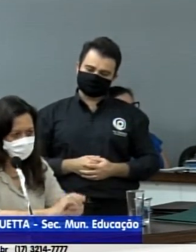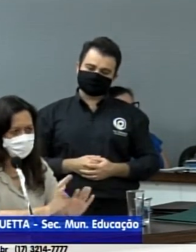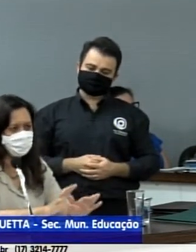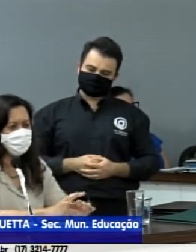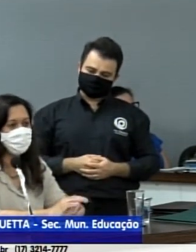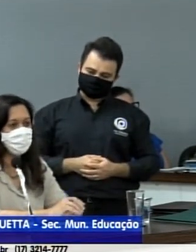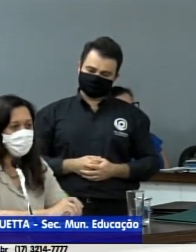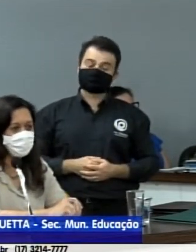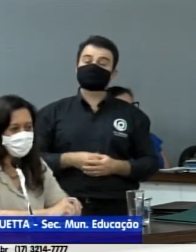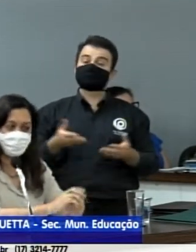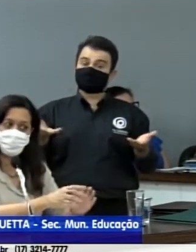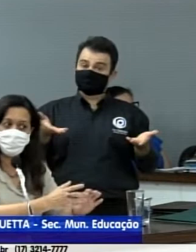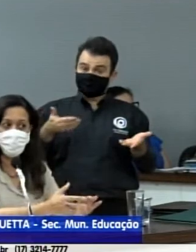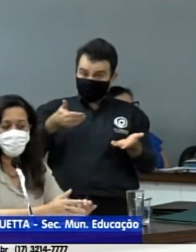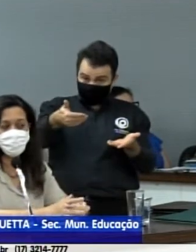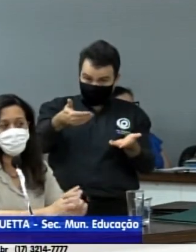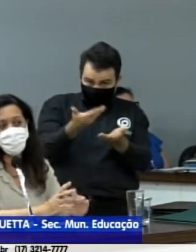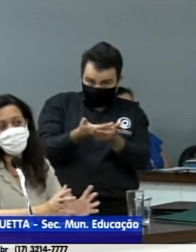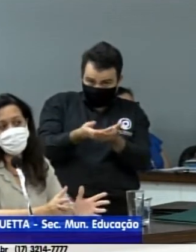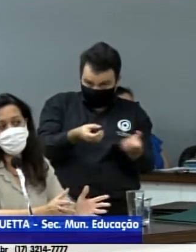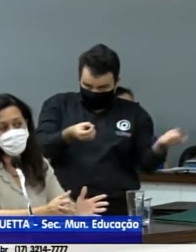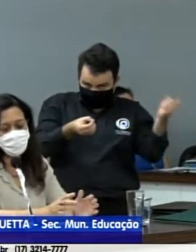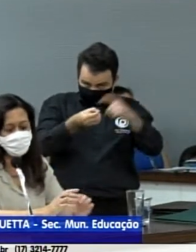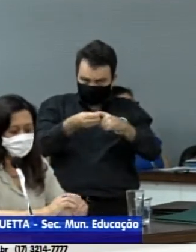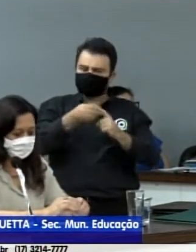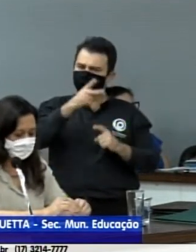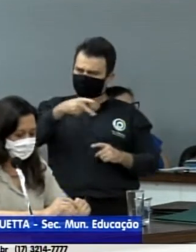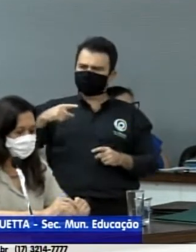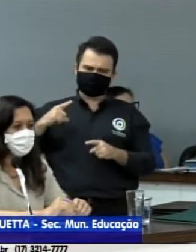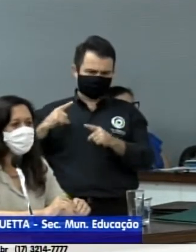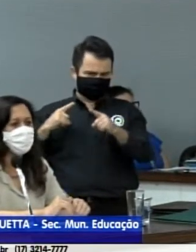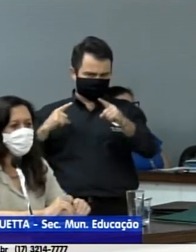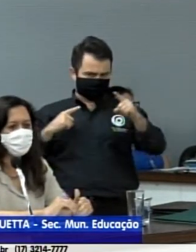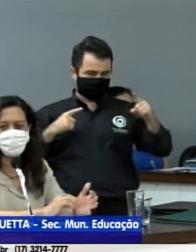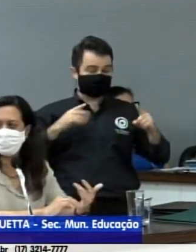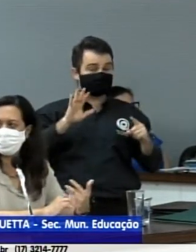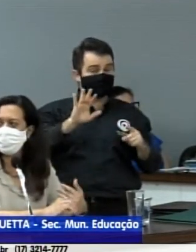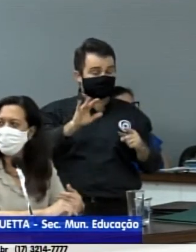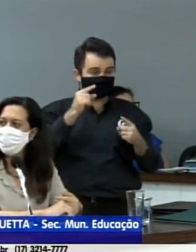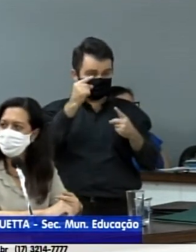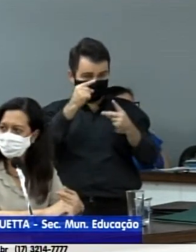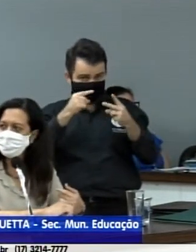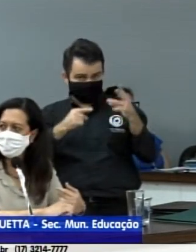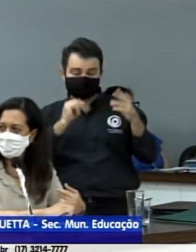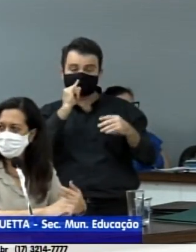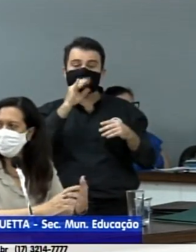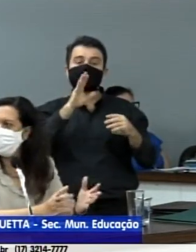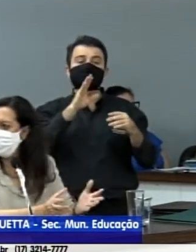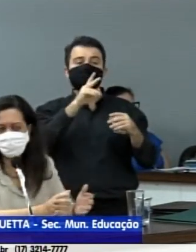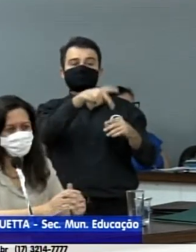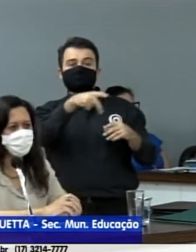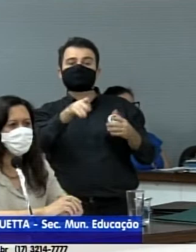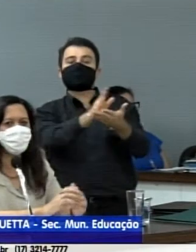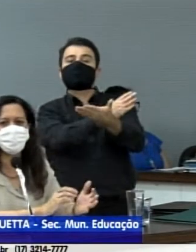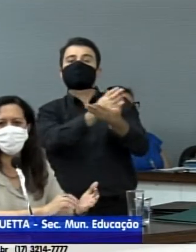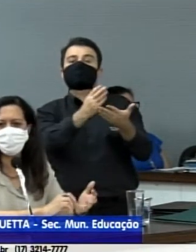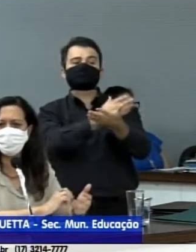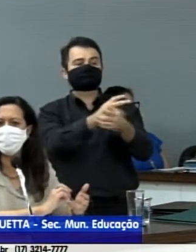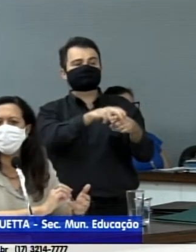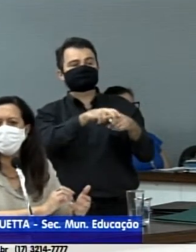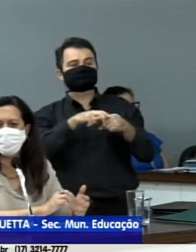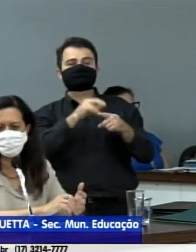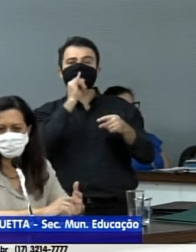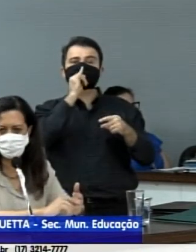retomada das aulas, só que a gente tem algumas questões, que são as questões de afastamento diverso, desde afastamento